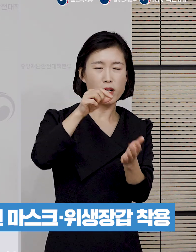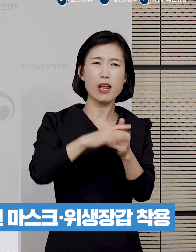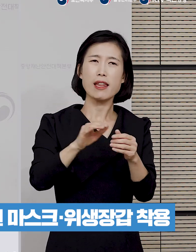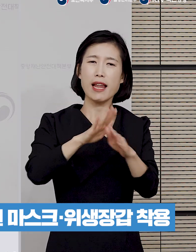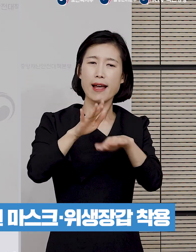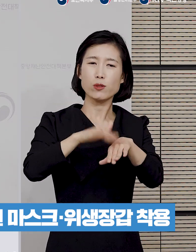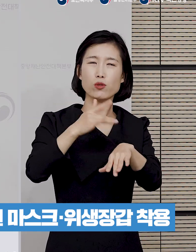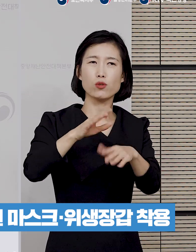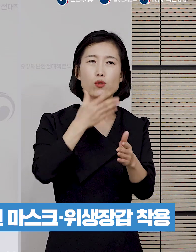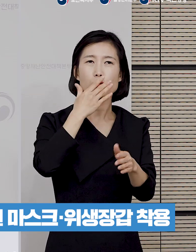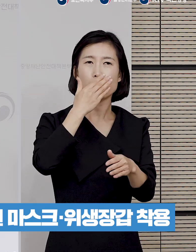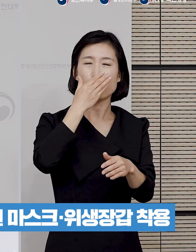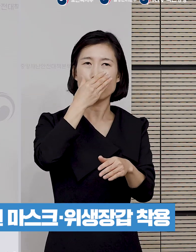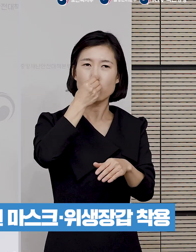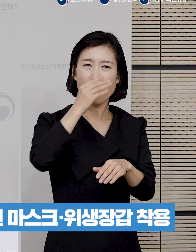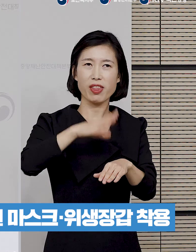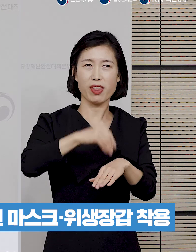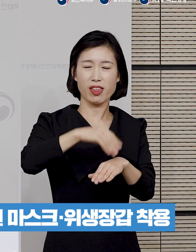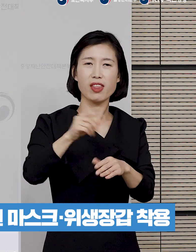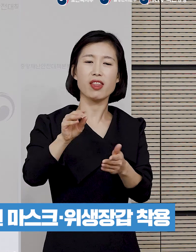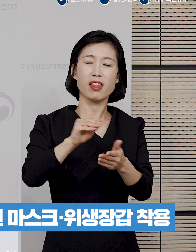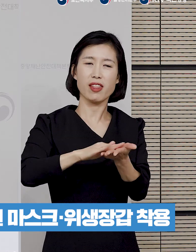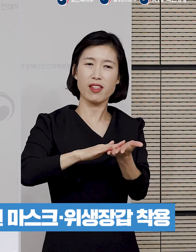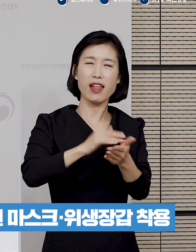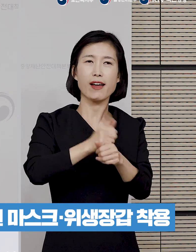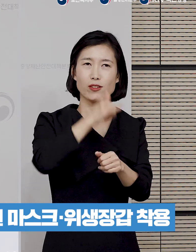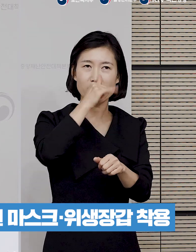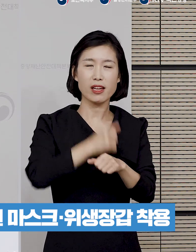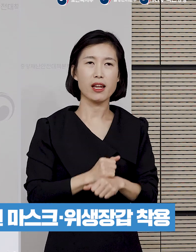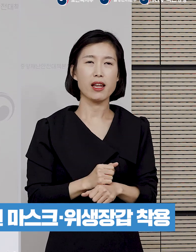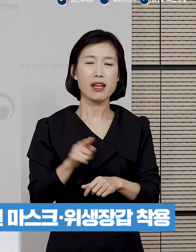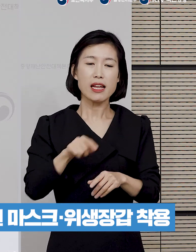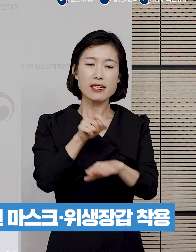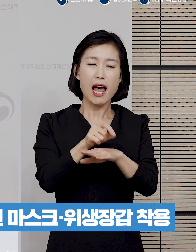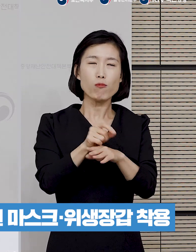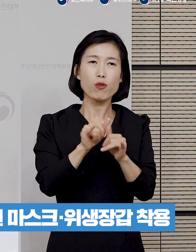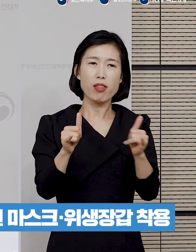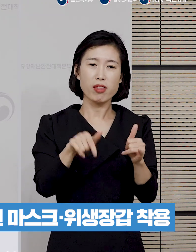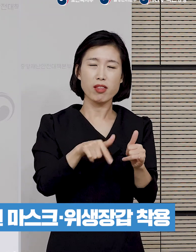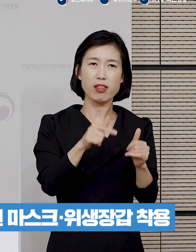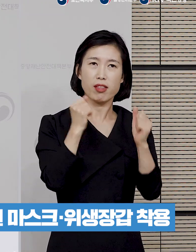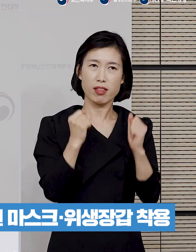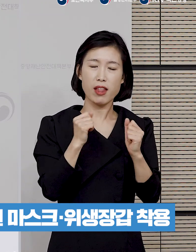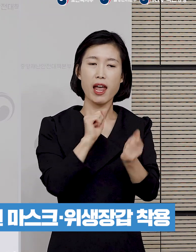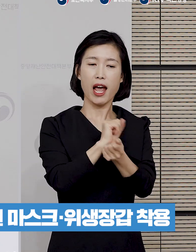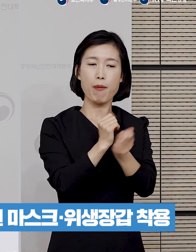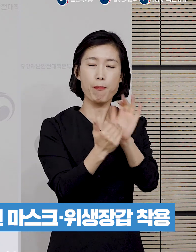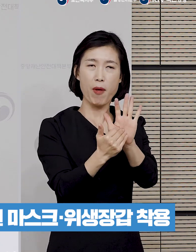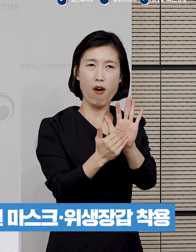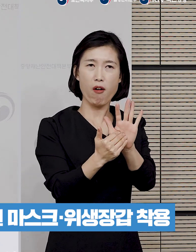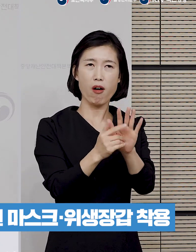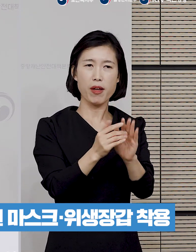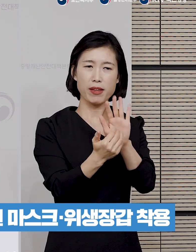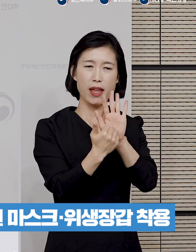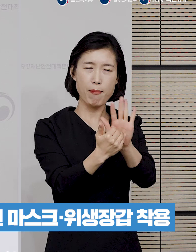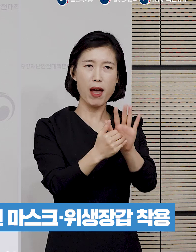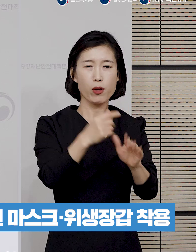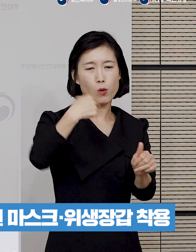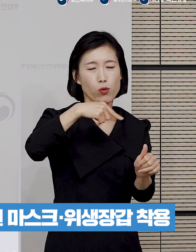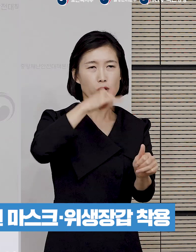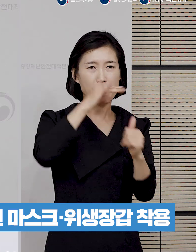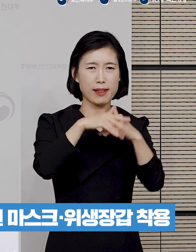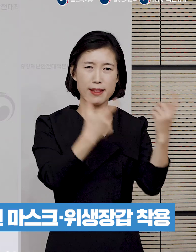등은 소독 티슈를 이용해서 수시로 소득을 합니다 그리고 투개표 사무원 대상으로 감염병 예방